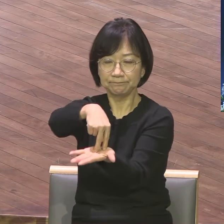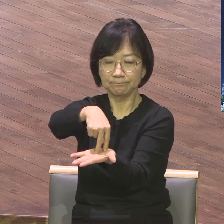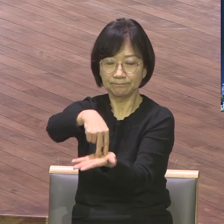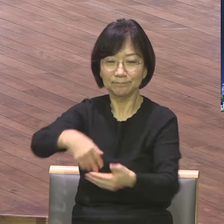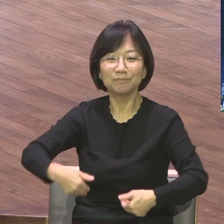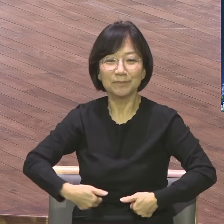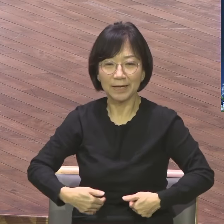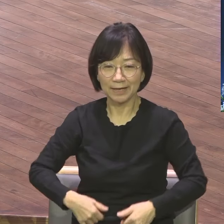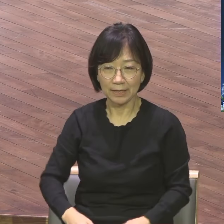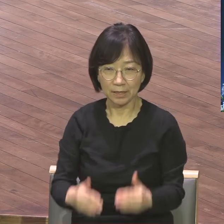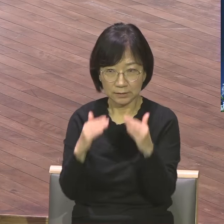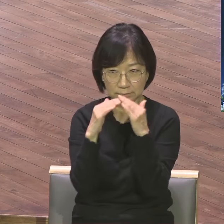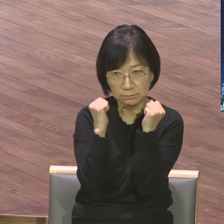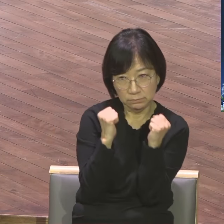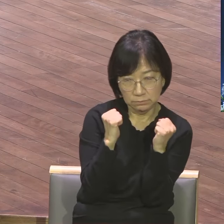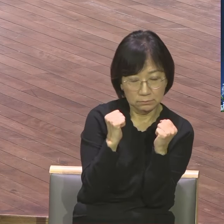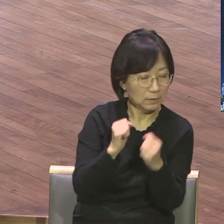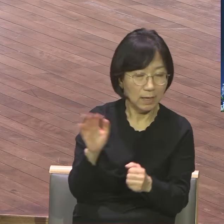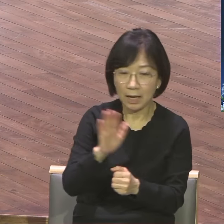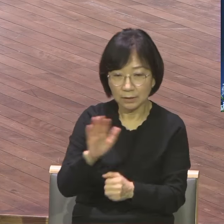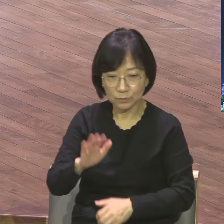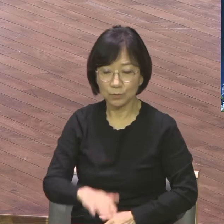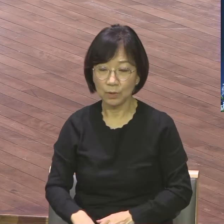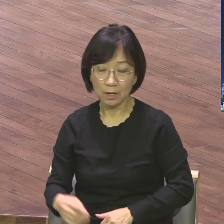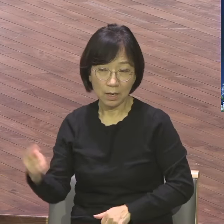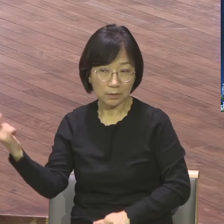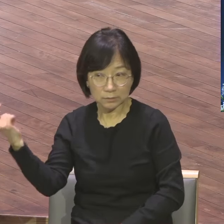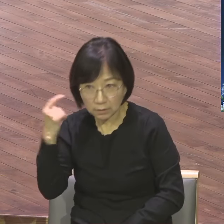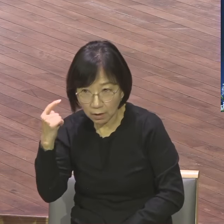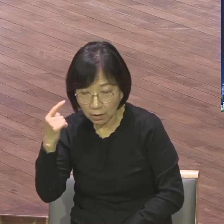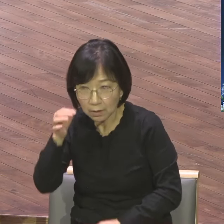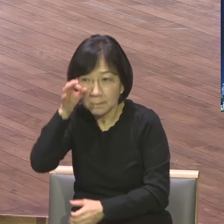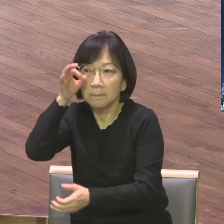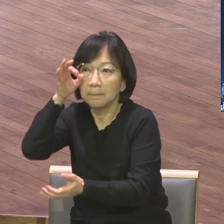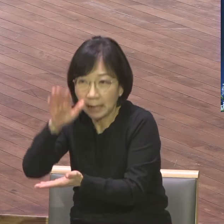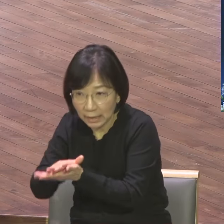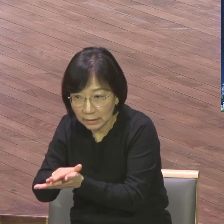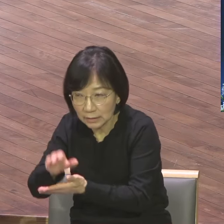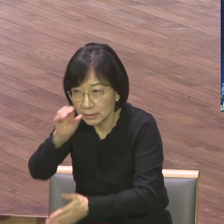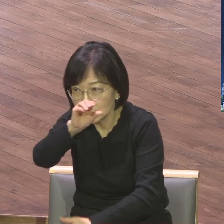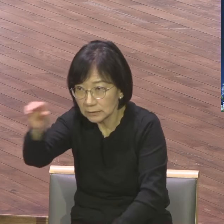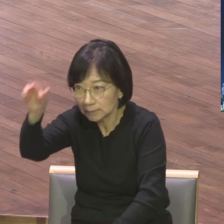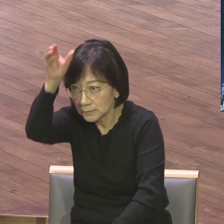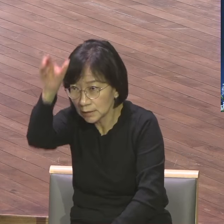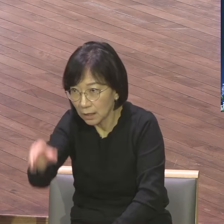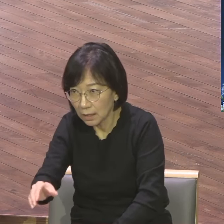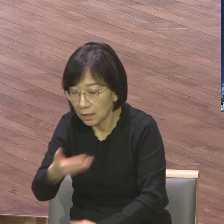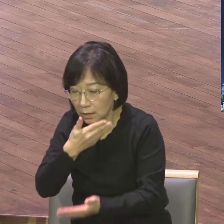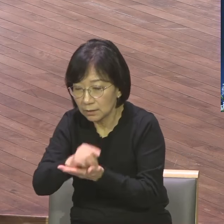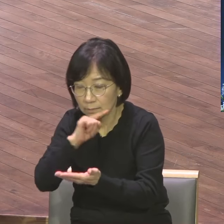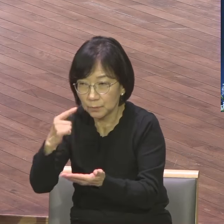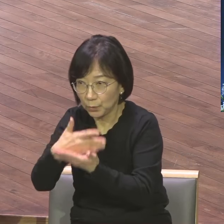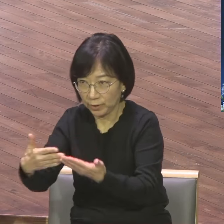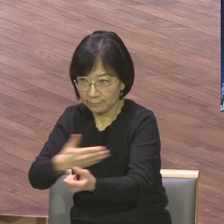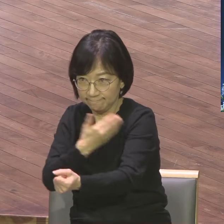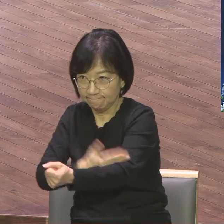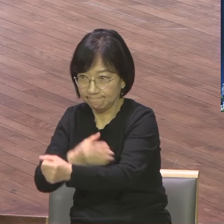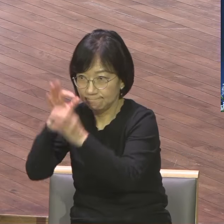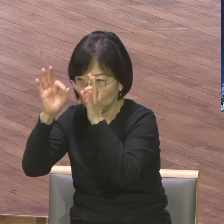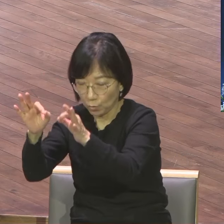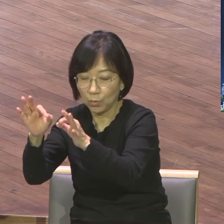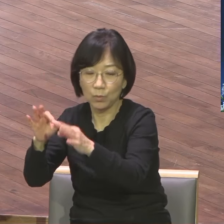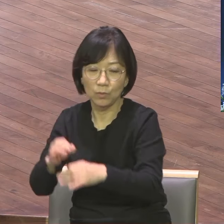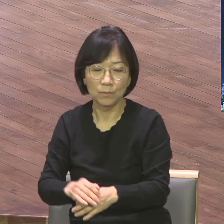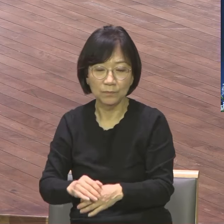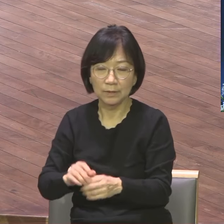집안에 머물러 있지 않고 보고 들은 십자가의 죽으신 보혈의 능력을 보고 부활하신